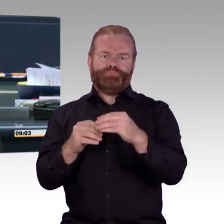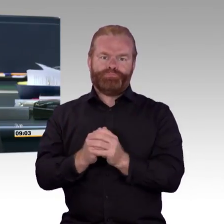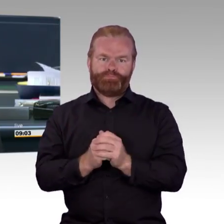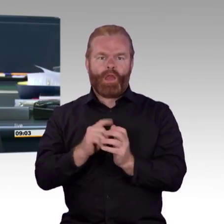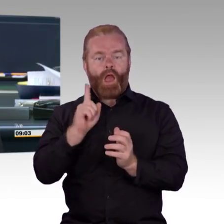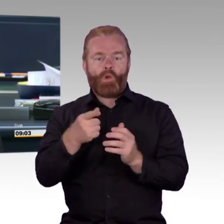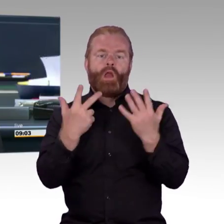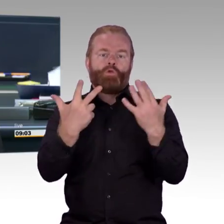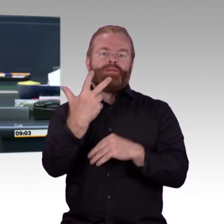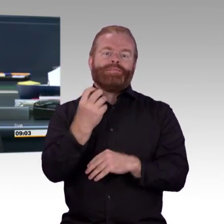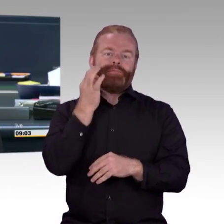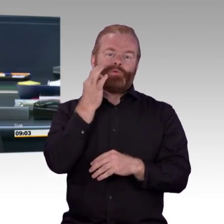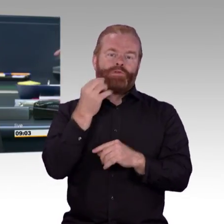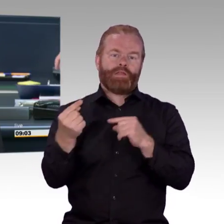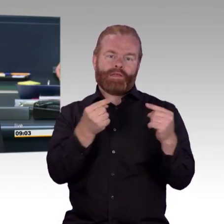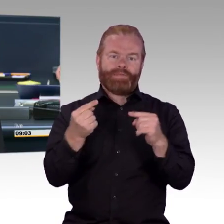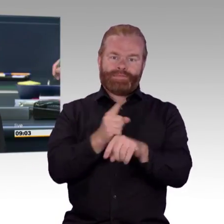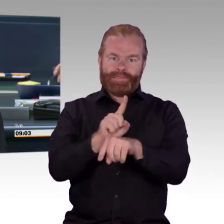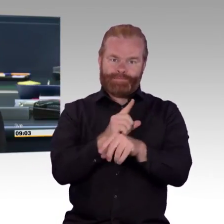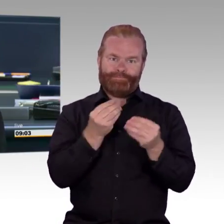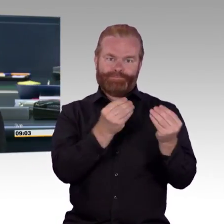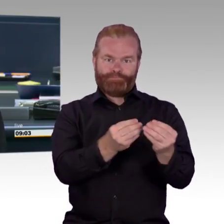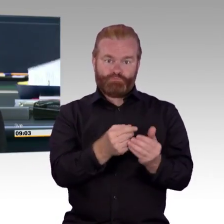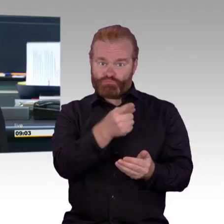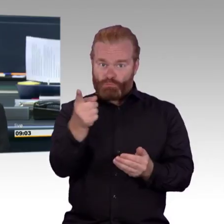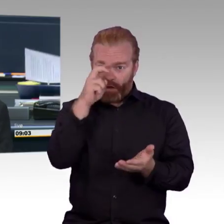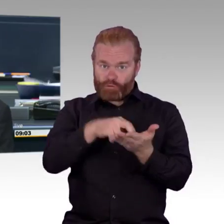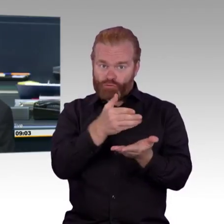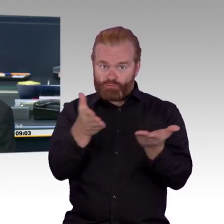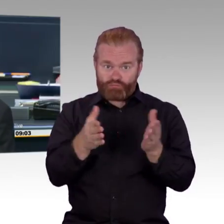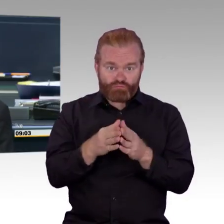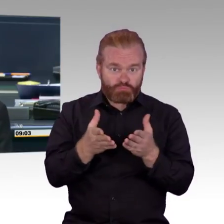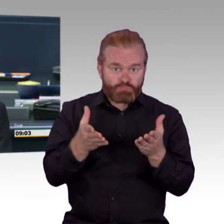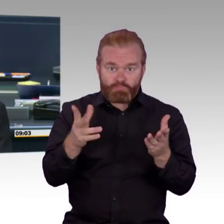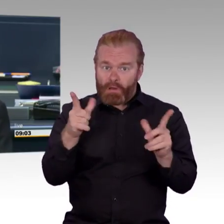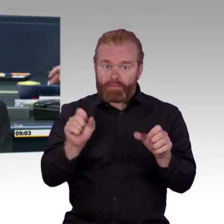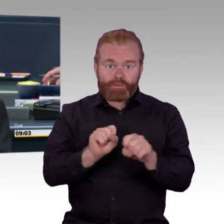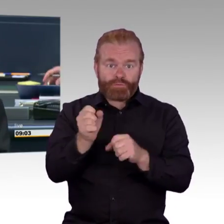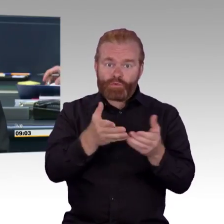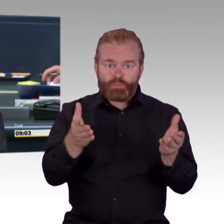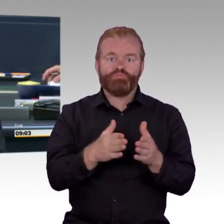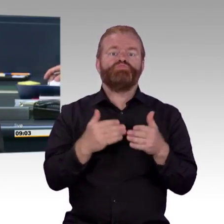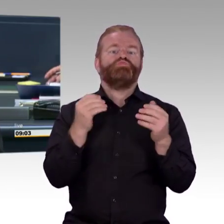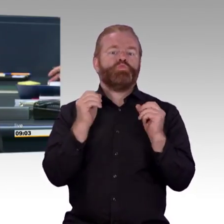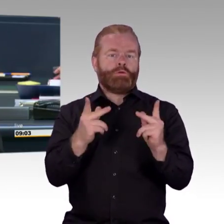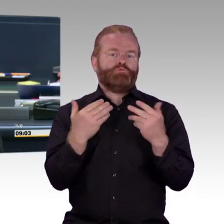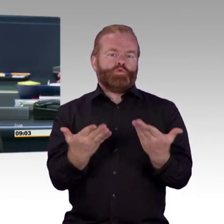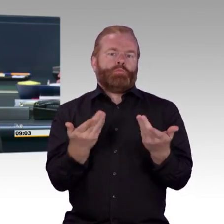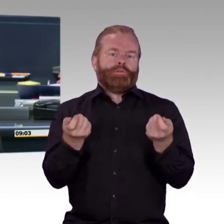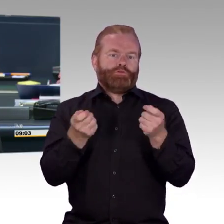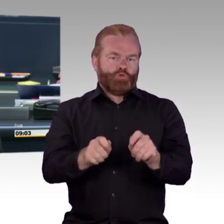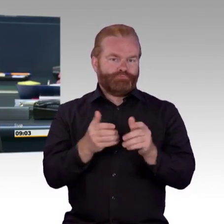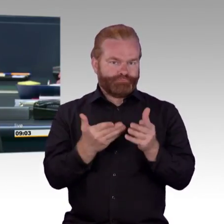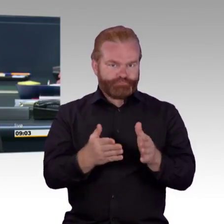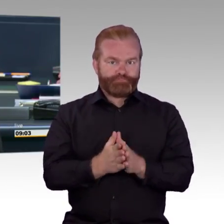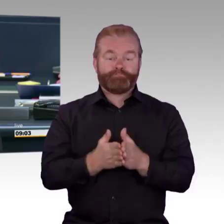Kollegen, am vergangenen Freitag hat ein Mitglied dieses Hauses, nachdem ihm